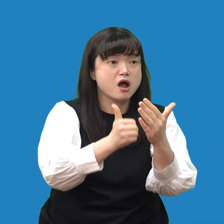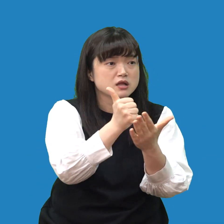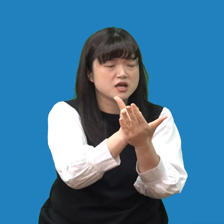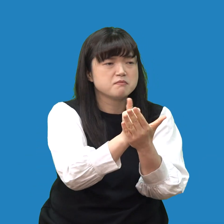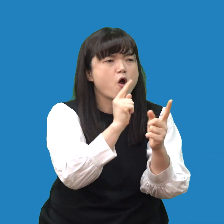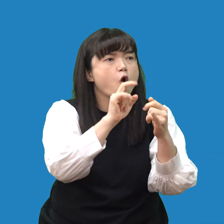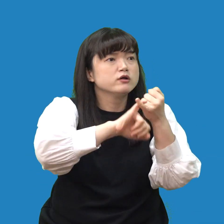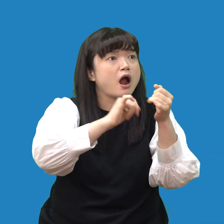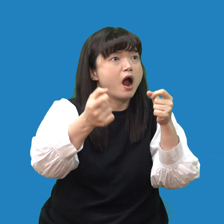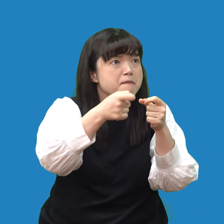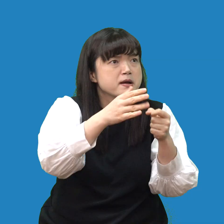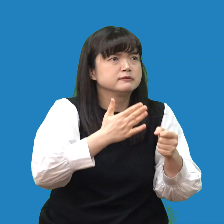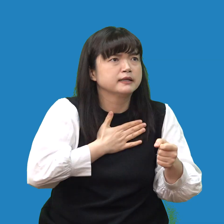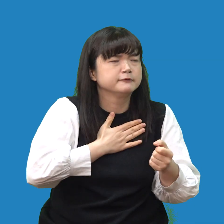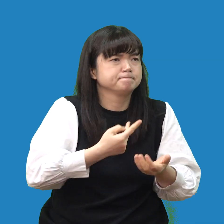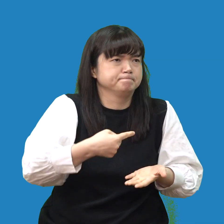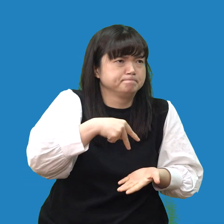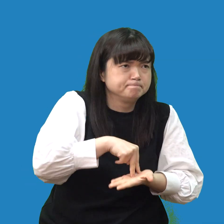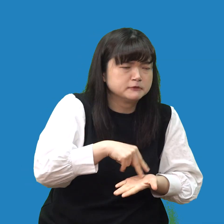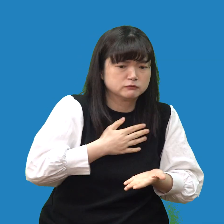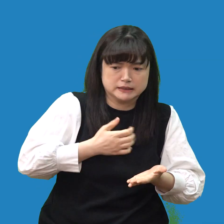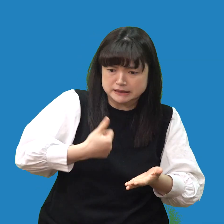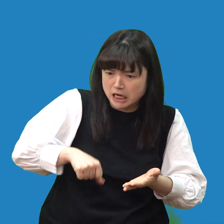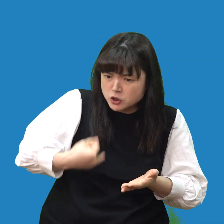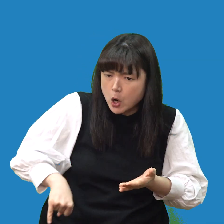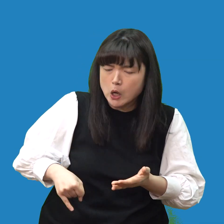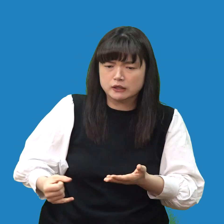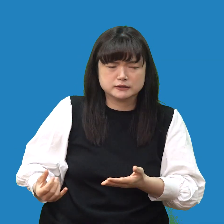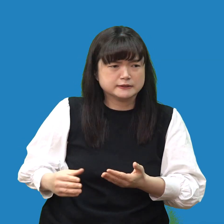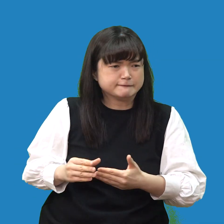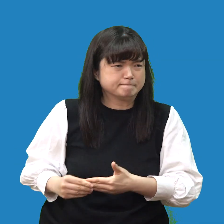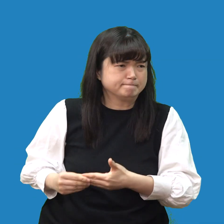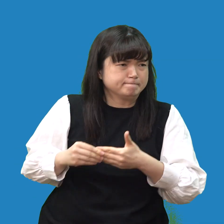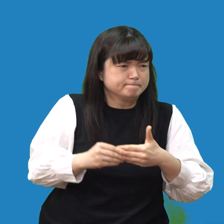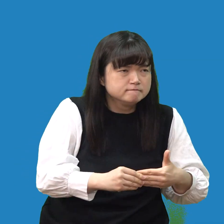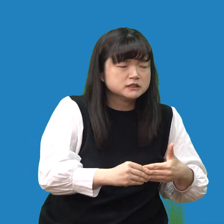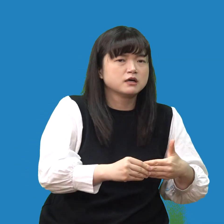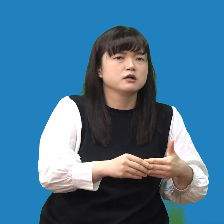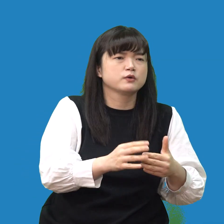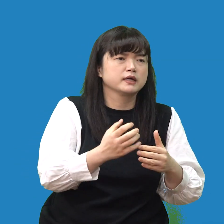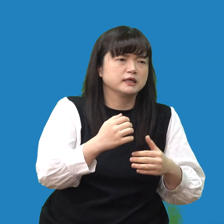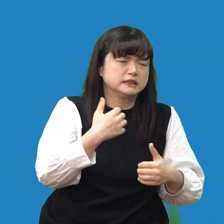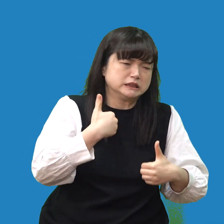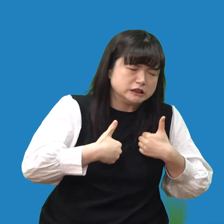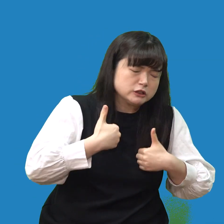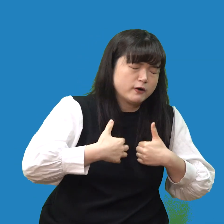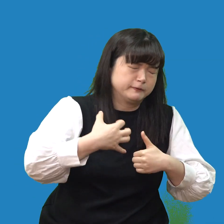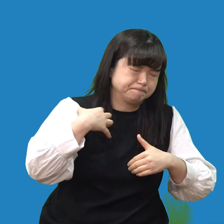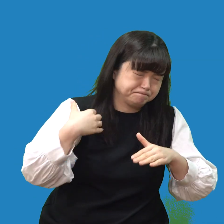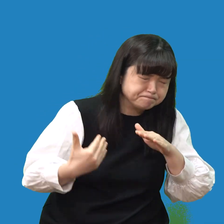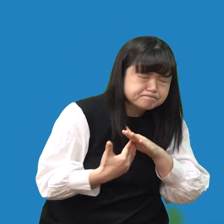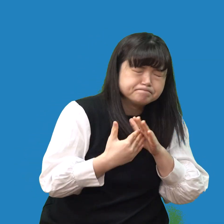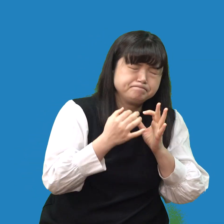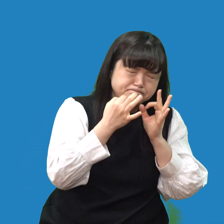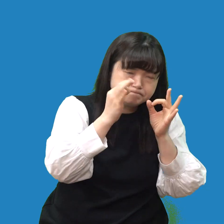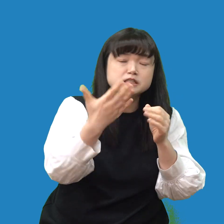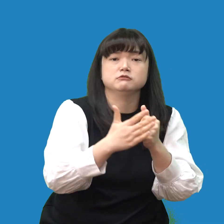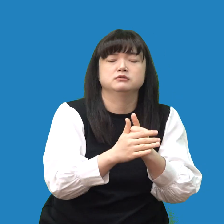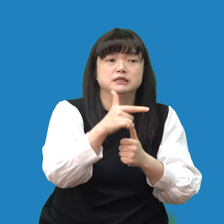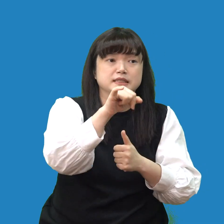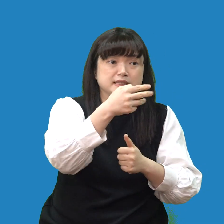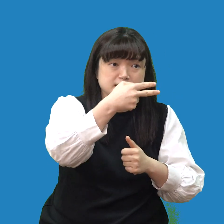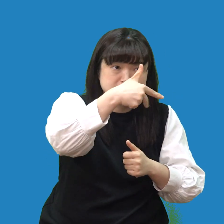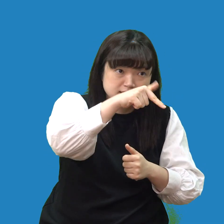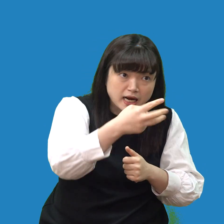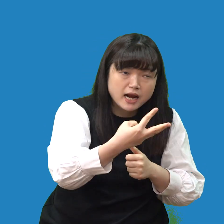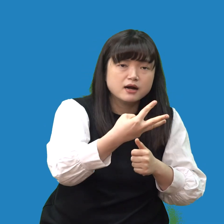언약 앞에 우리를 세우고 우리 자녀들을 세우는 수고를 기꺼이 감당하고자 해야 합니다. 길갈에